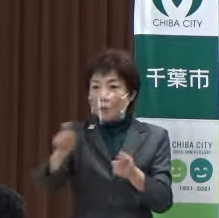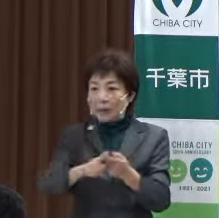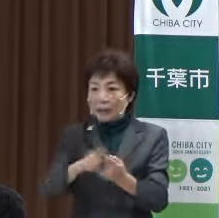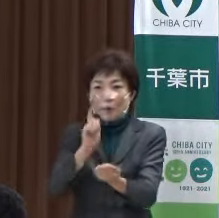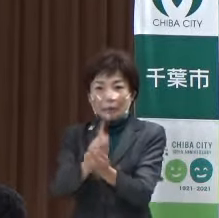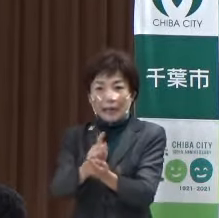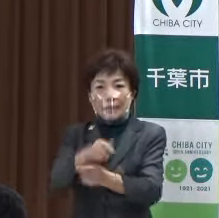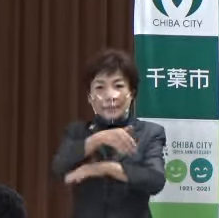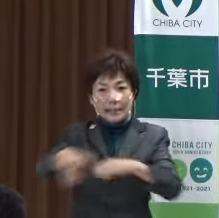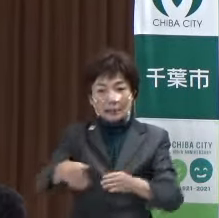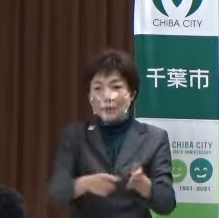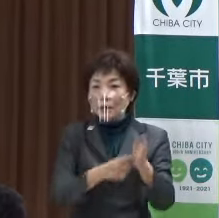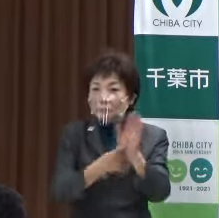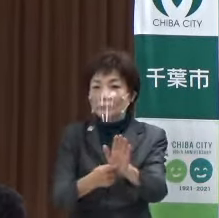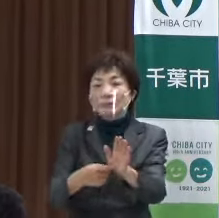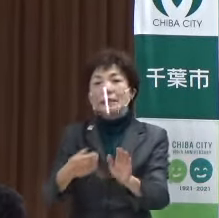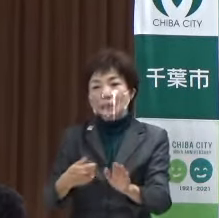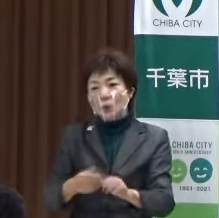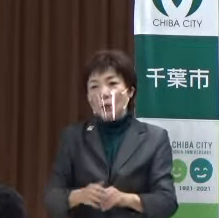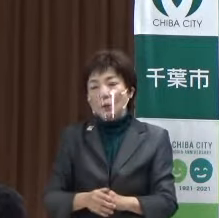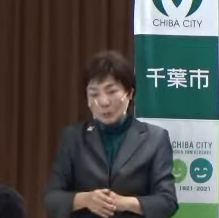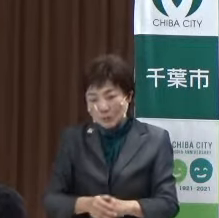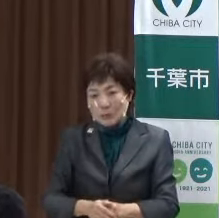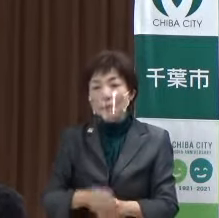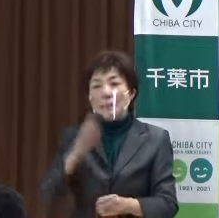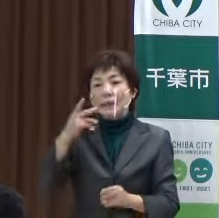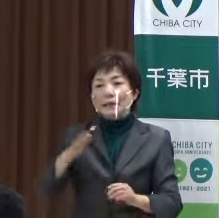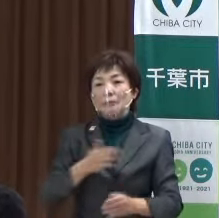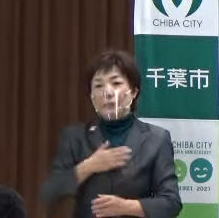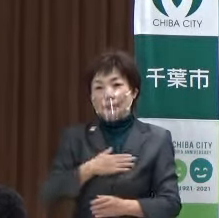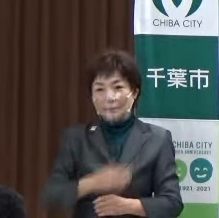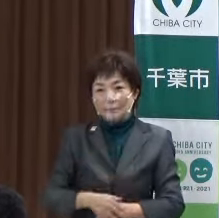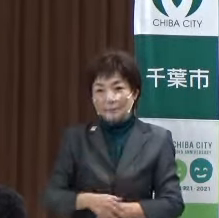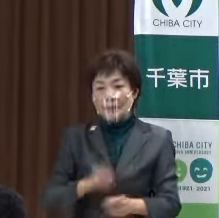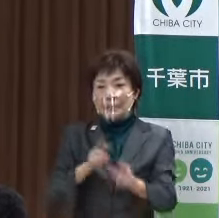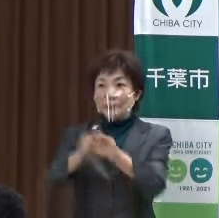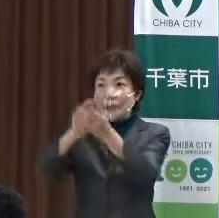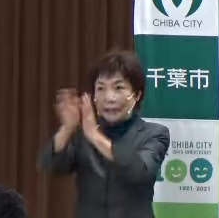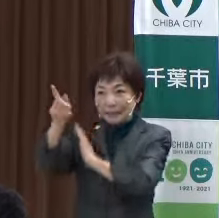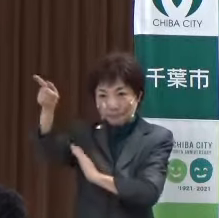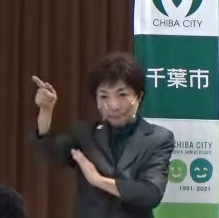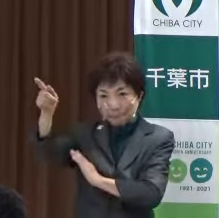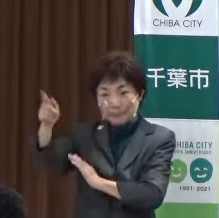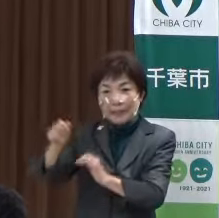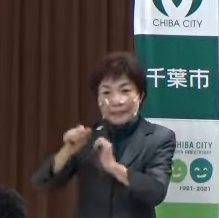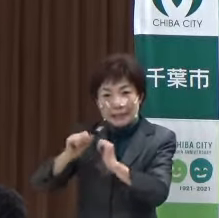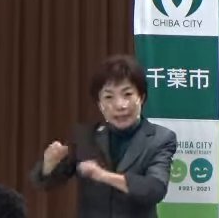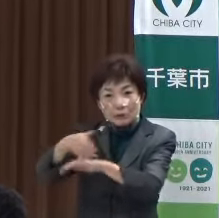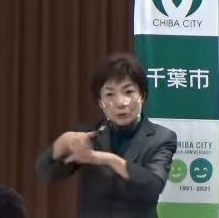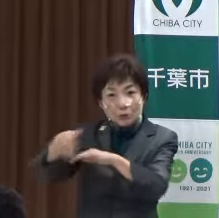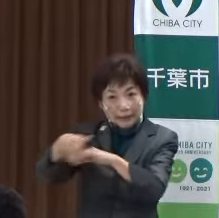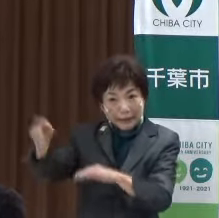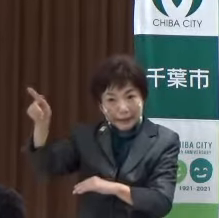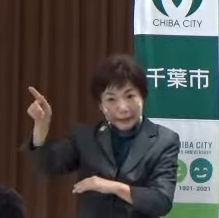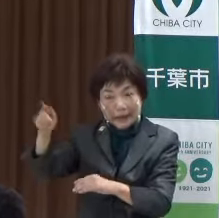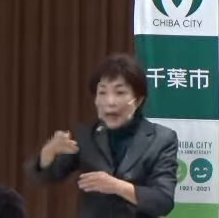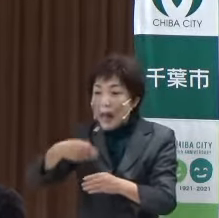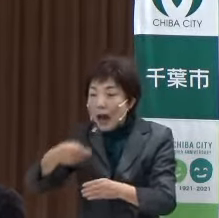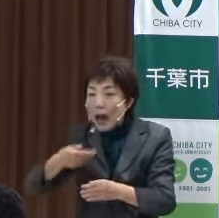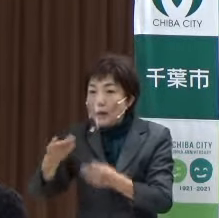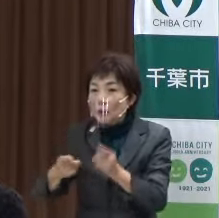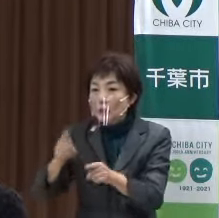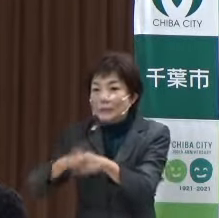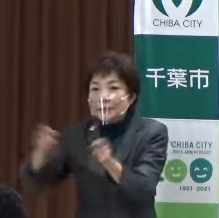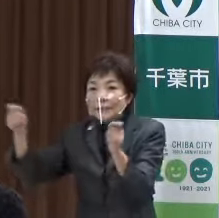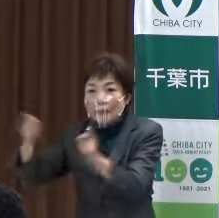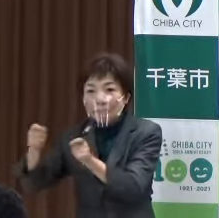対策が求められているのは、これは間違いないと思いますので、千葉県が今実証されようとしている飲食店の避難